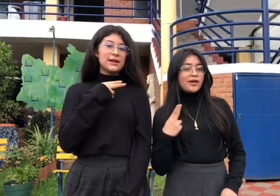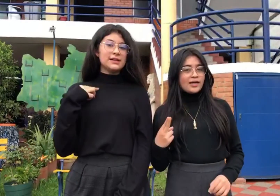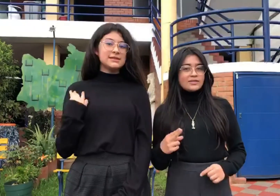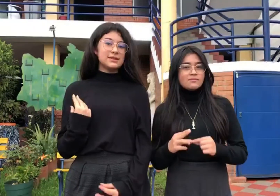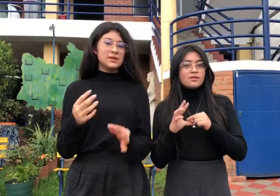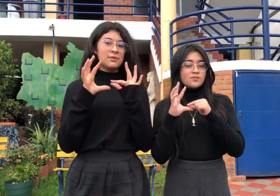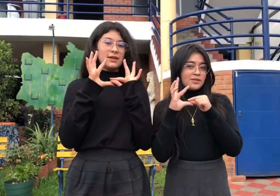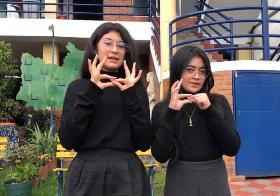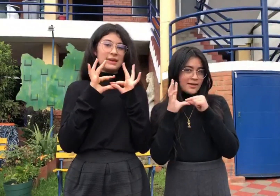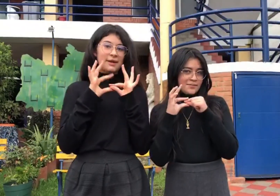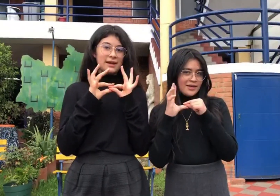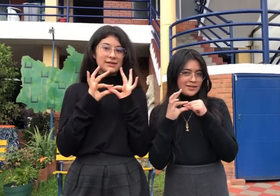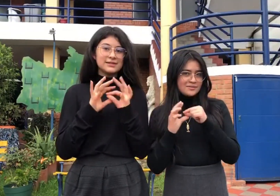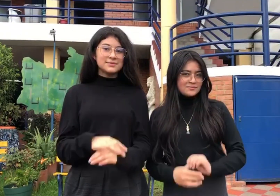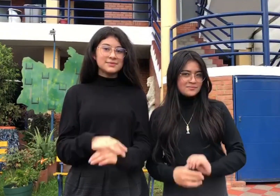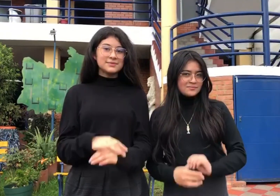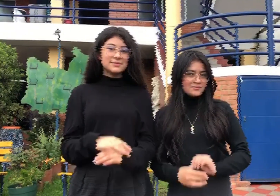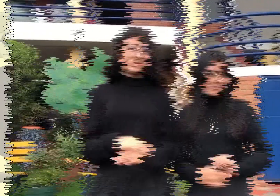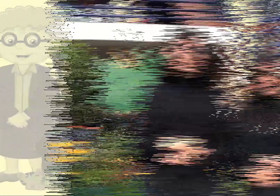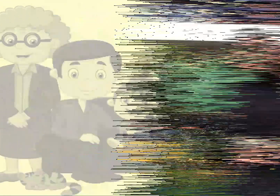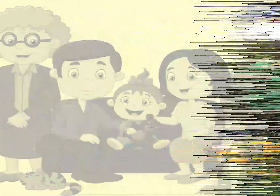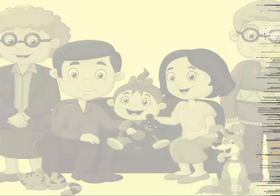Nosotras somos las gemelas.